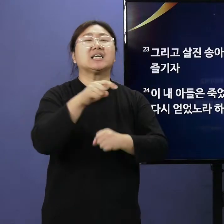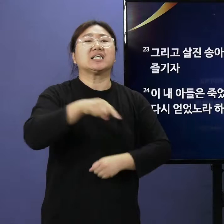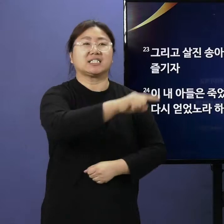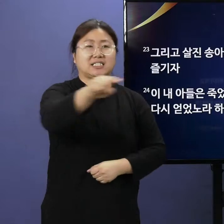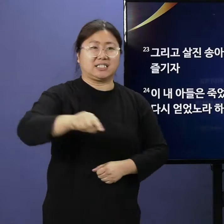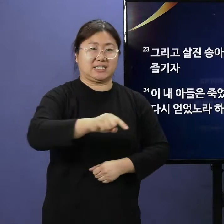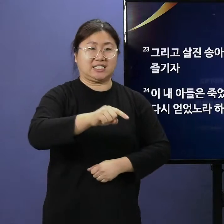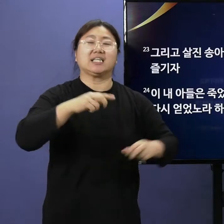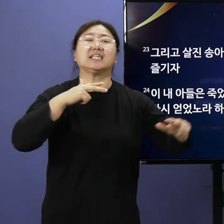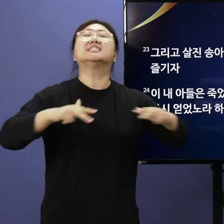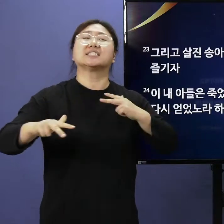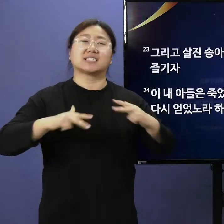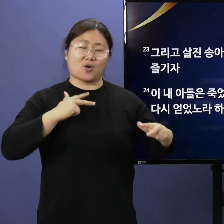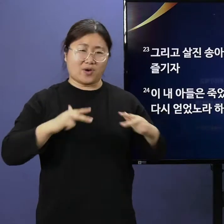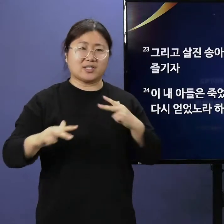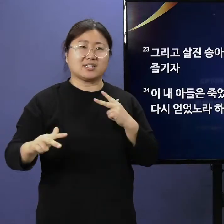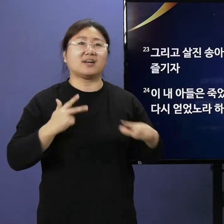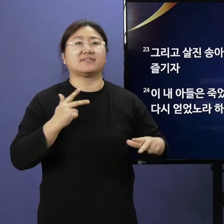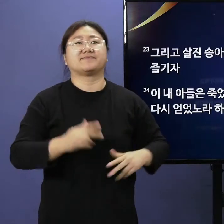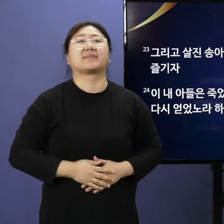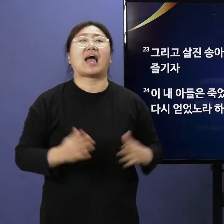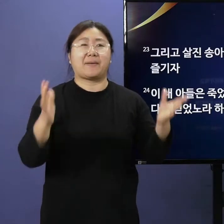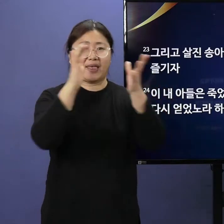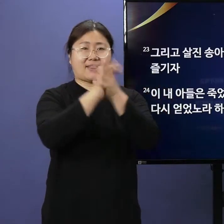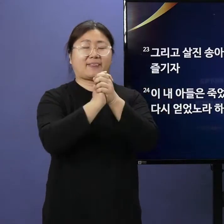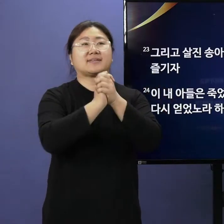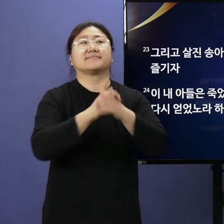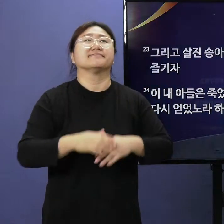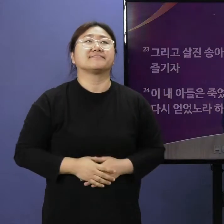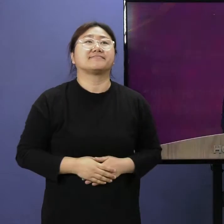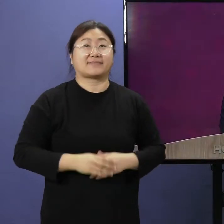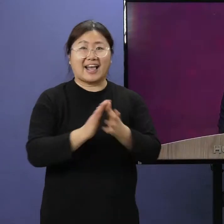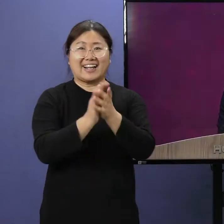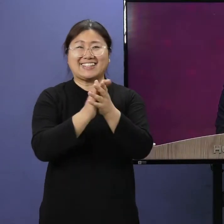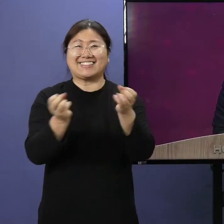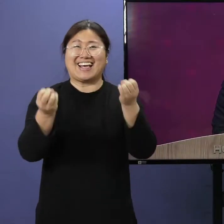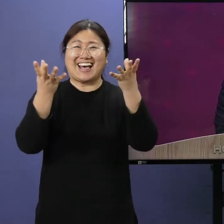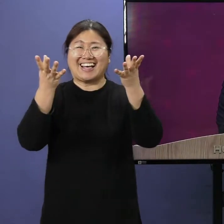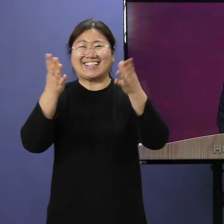그들이 즐거워하더라. 아멘. 할렐루야.